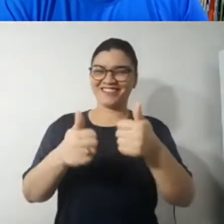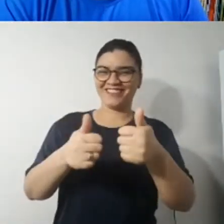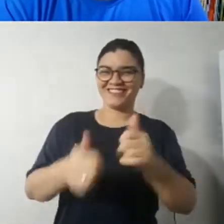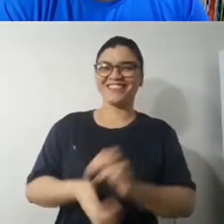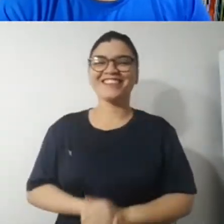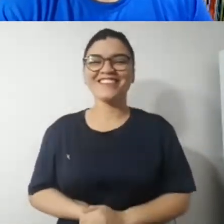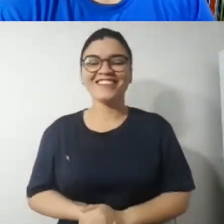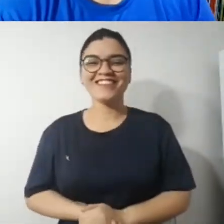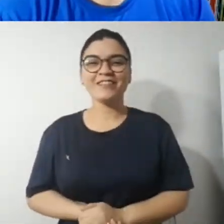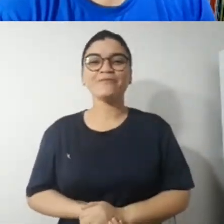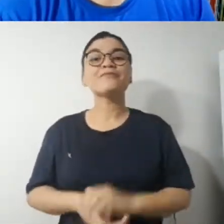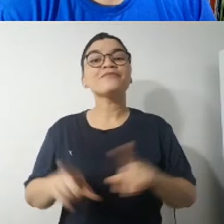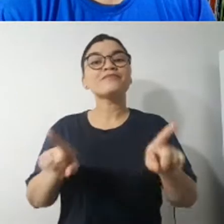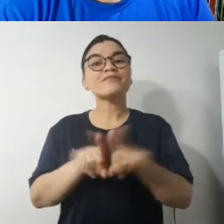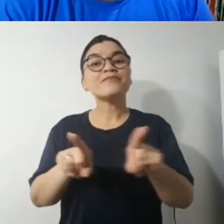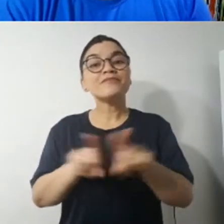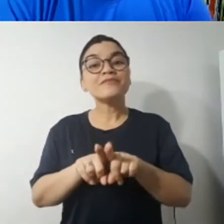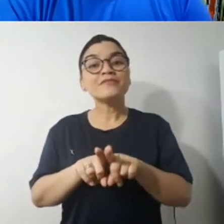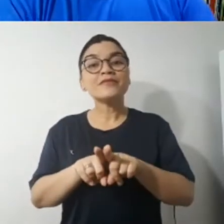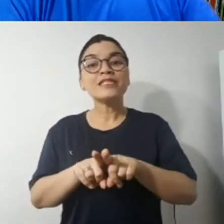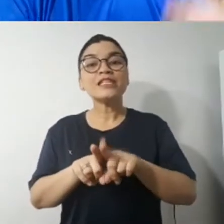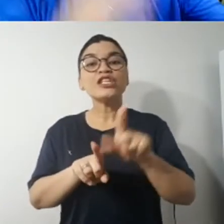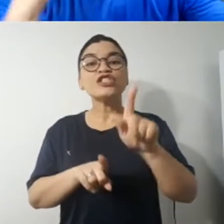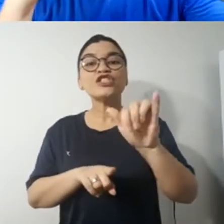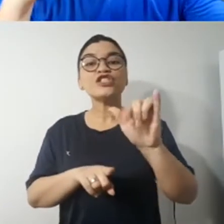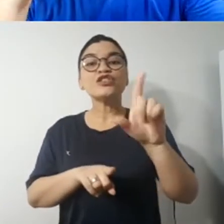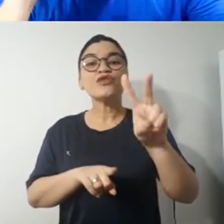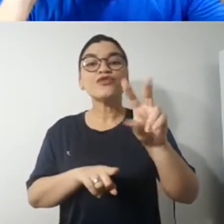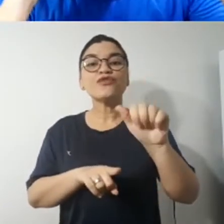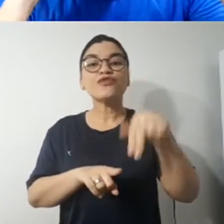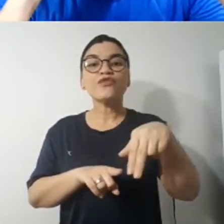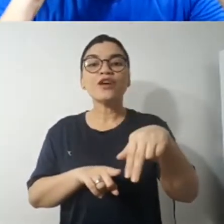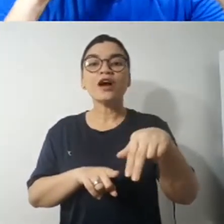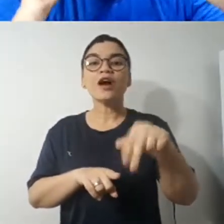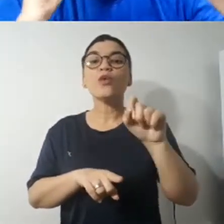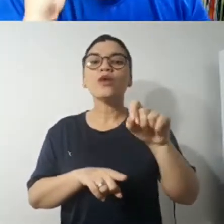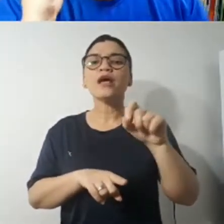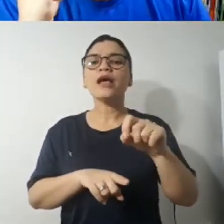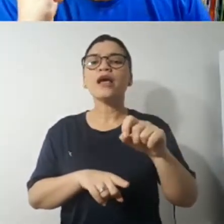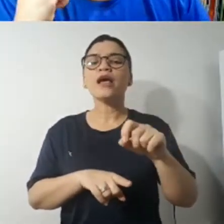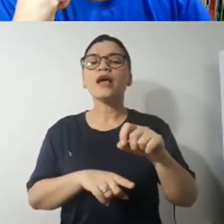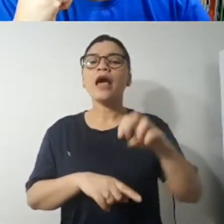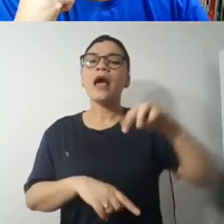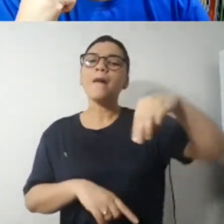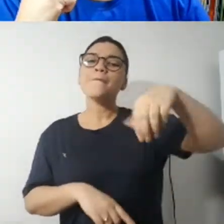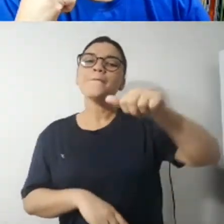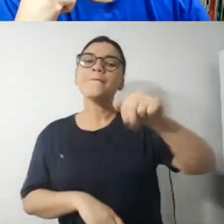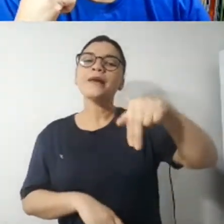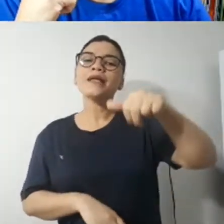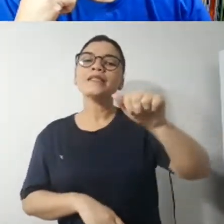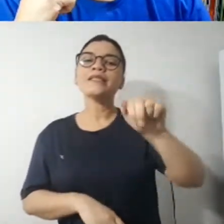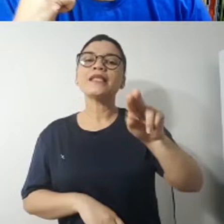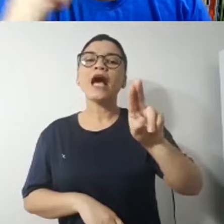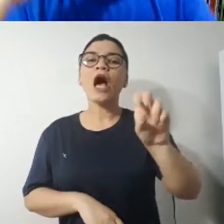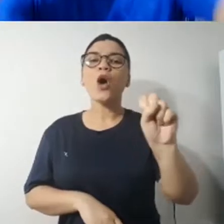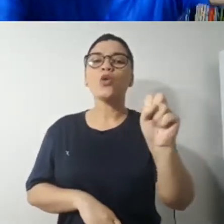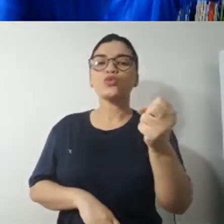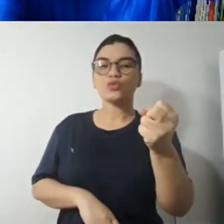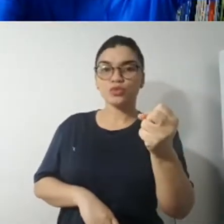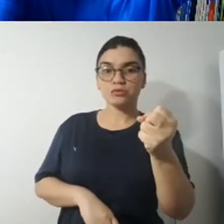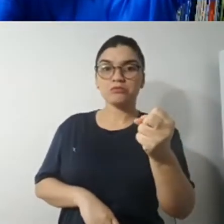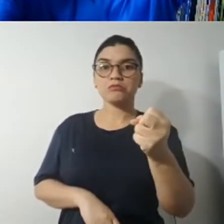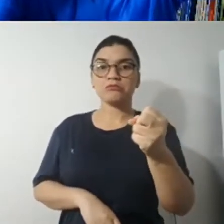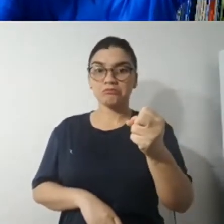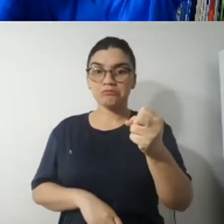Temos também Gilvan de Manaus. Amém, Deus abençoe. Tá falando aí, gente, de Manaus. Vitor Hugo, Deus